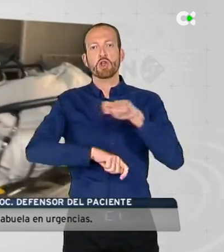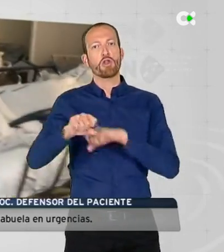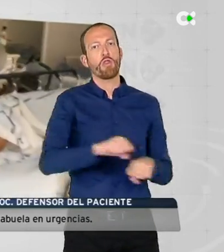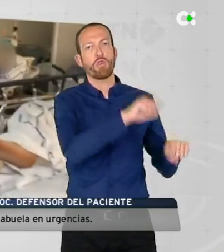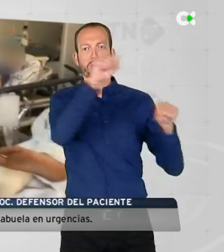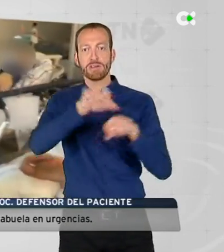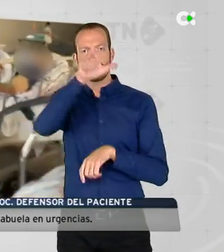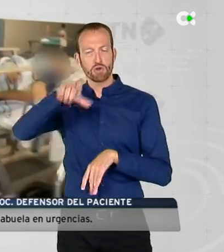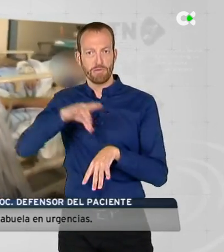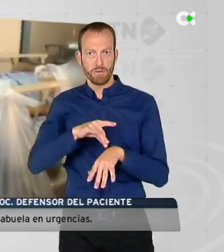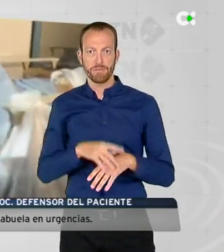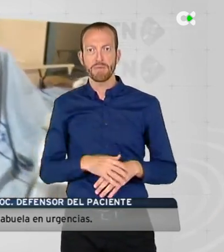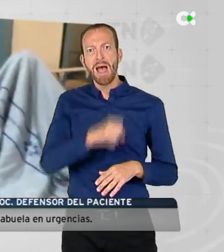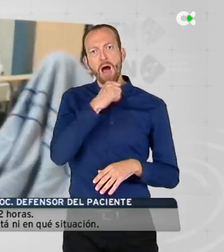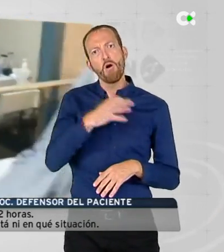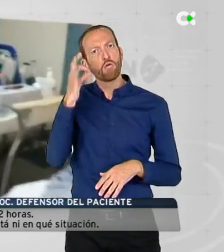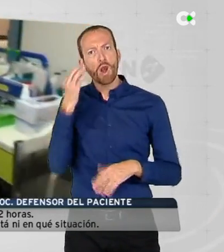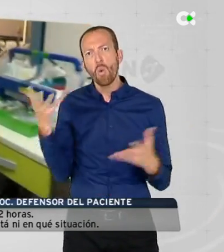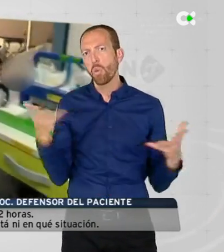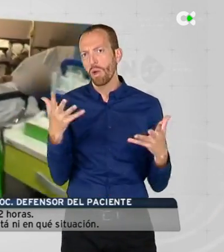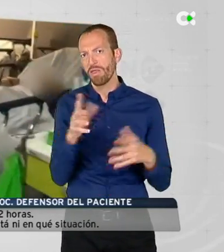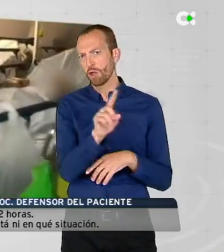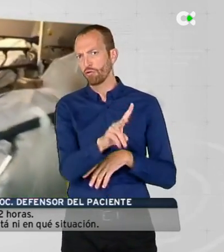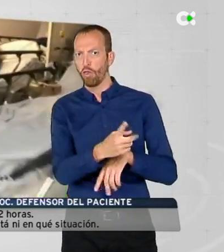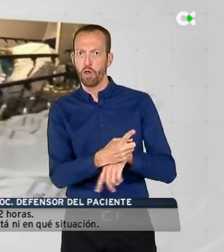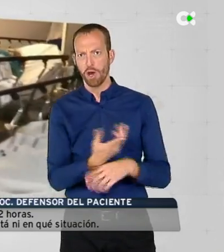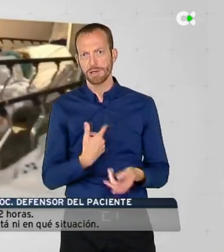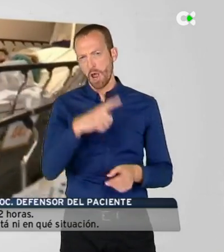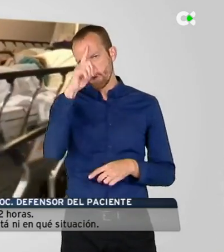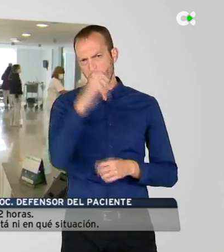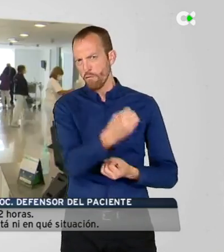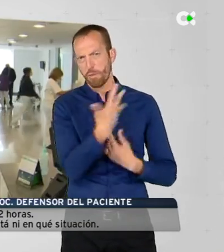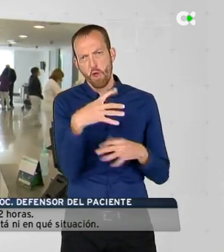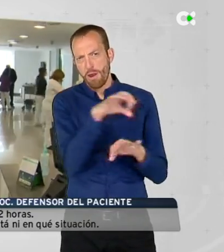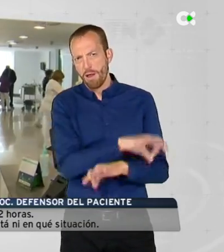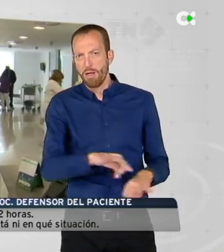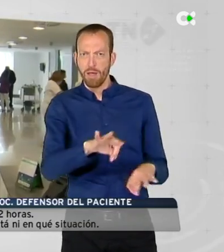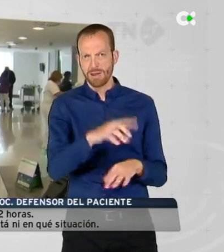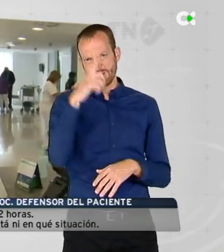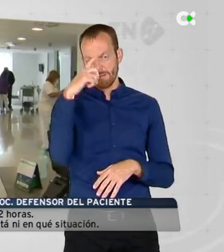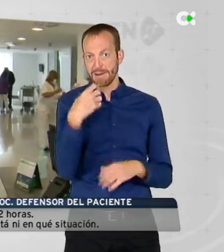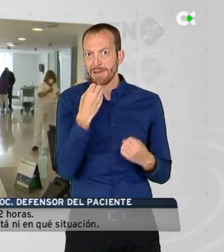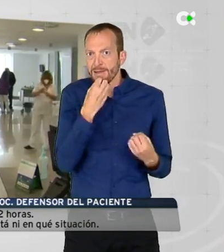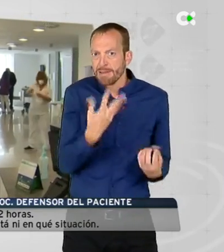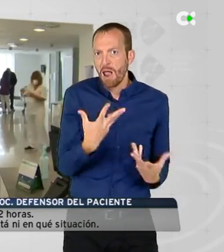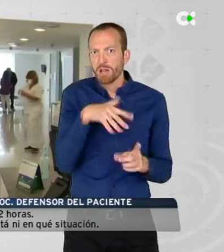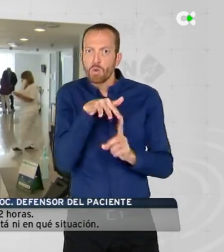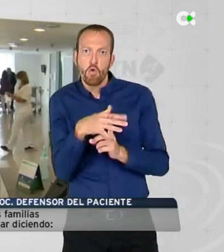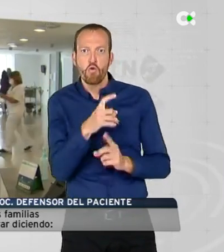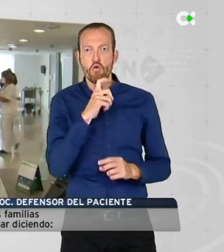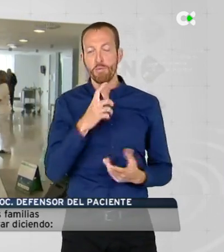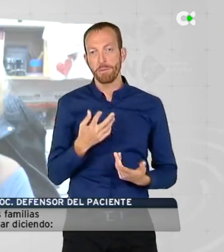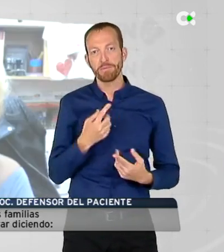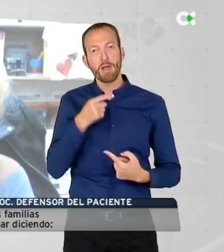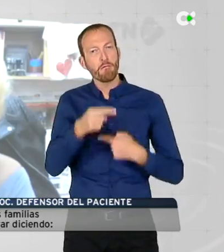Tenemos a nuestra abuela en urgencia. Lleva 12 horas. No sabemos ni cómo está, ni en qué situación oír a